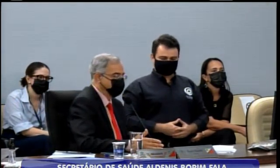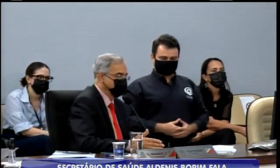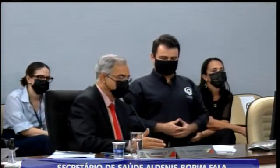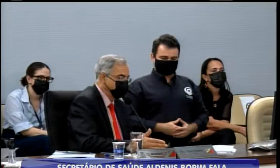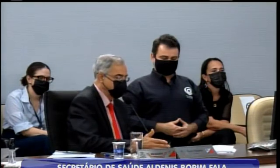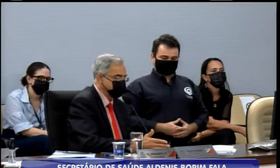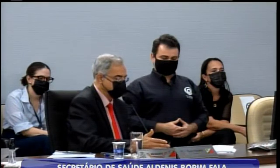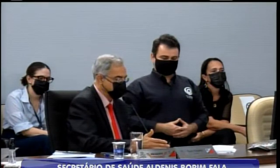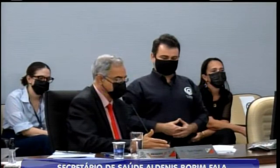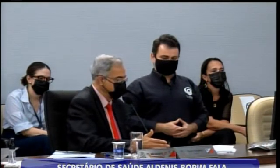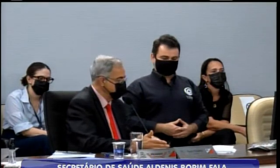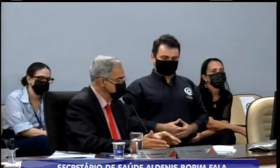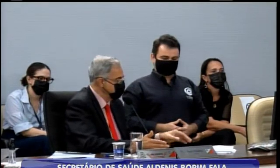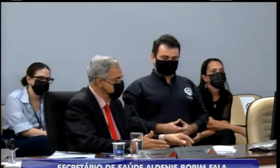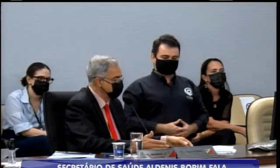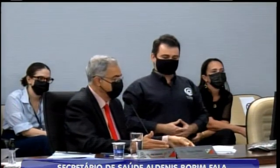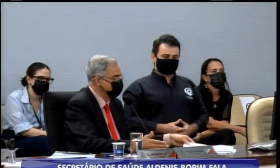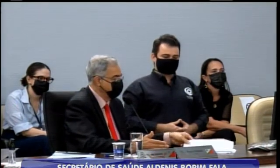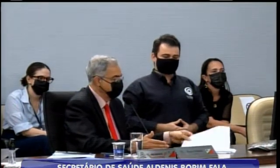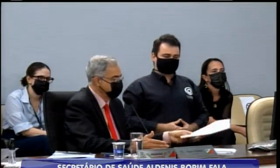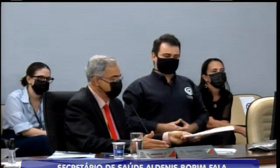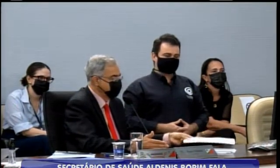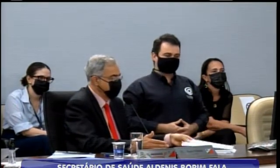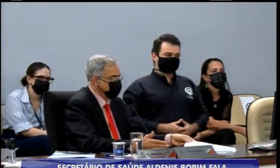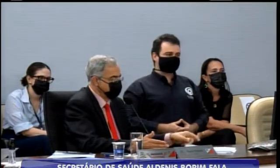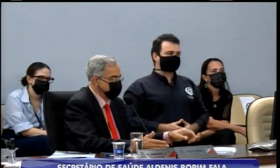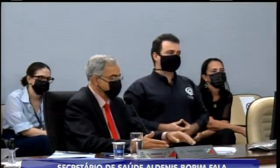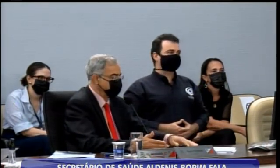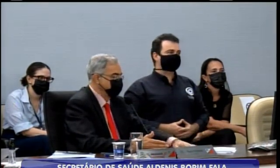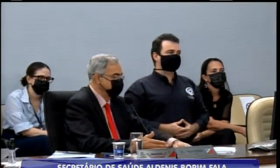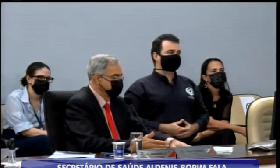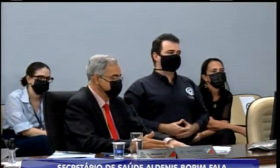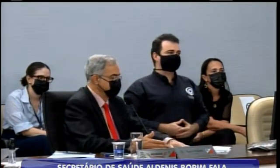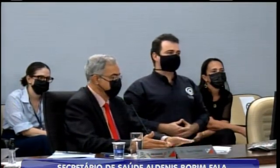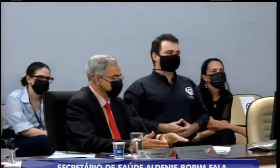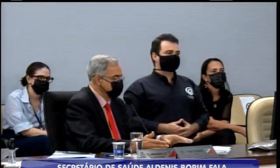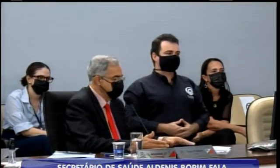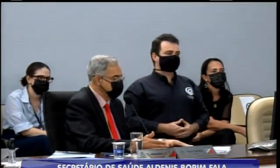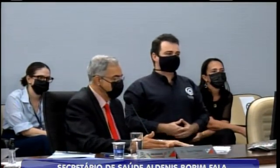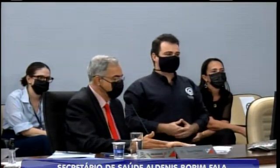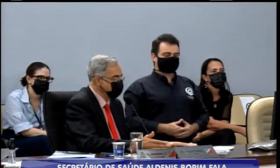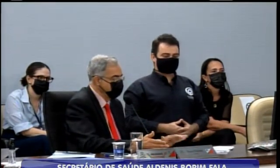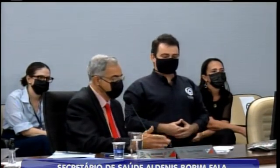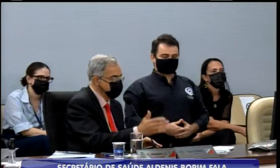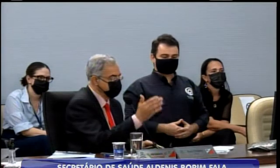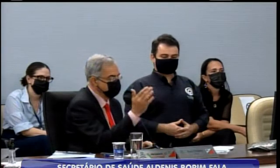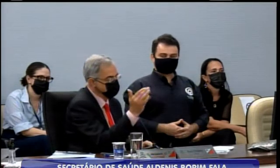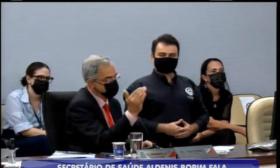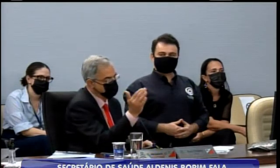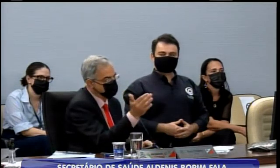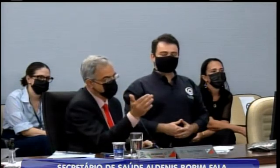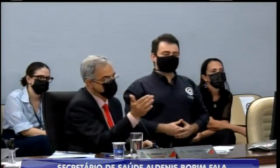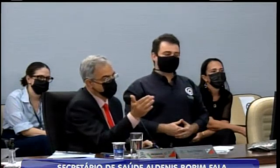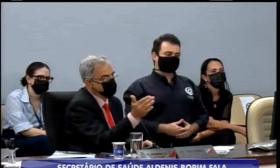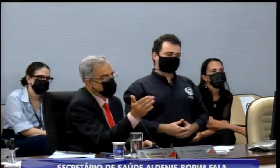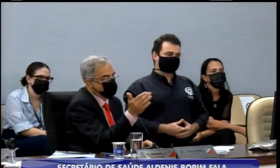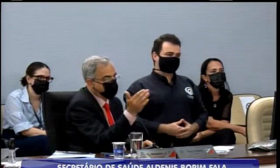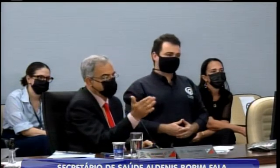Cada um aqui é responsável pelo que diz, pelo que fala. Por favor. Isso não é permitido.